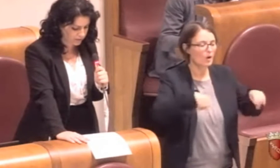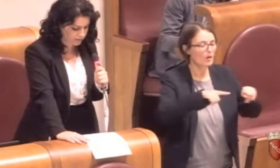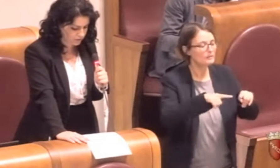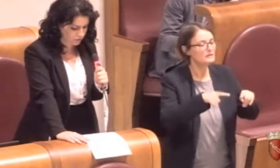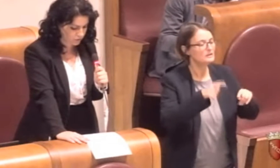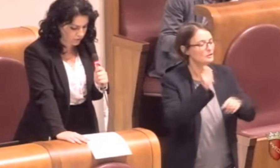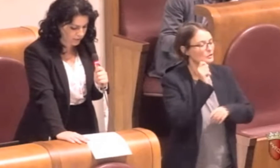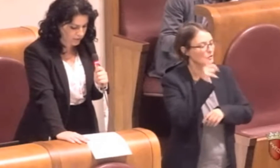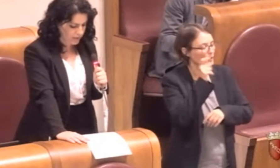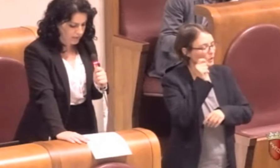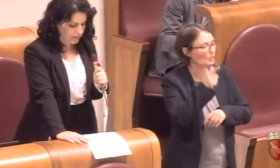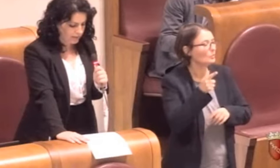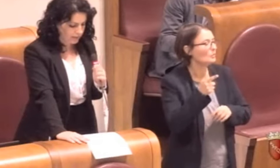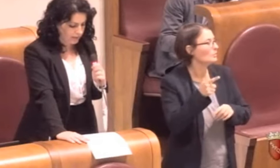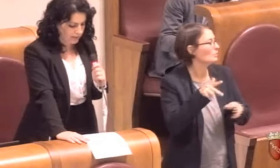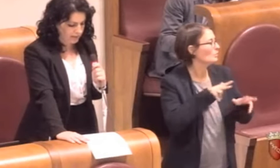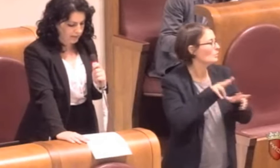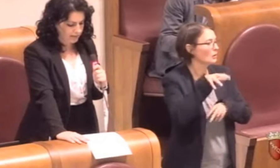e l'Assessore